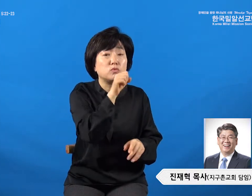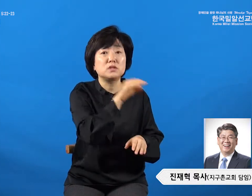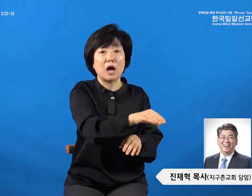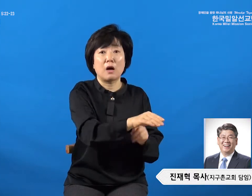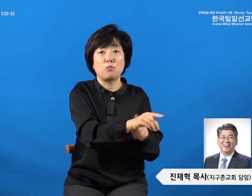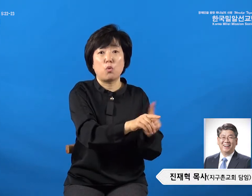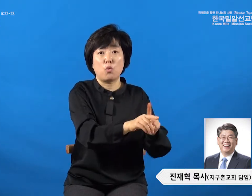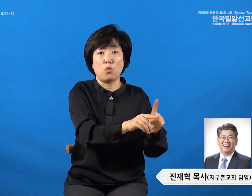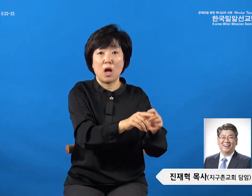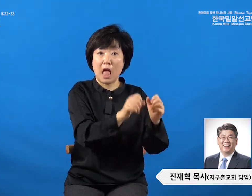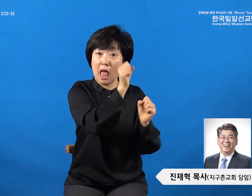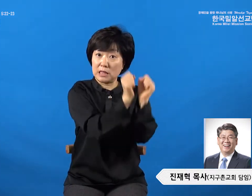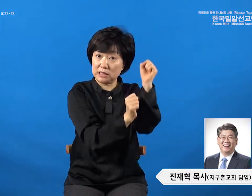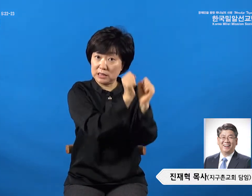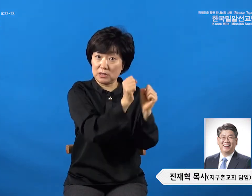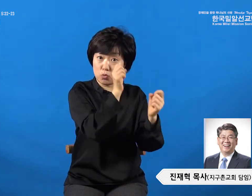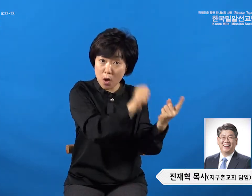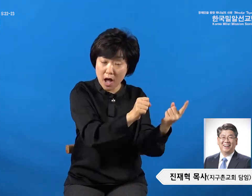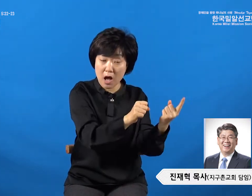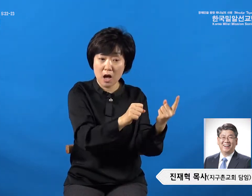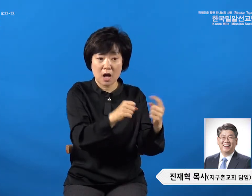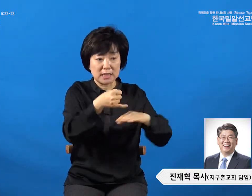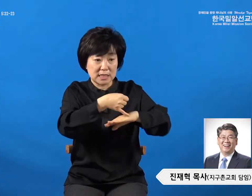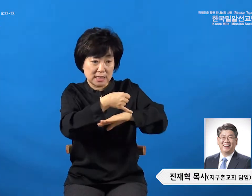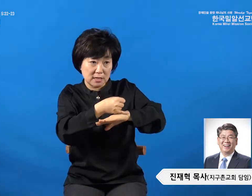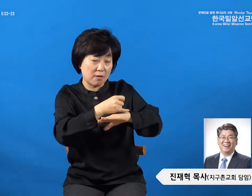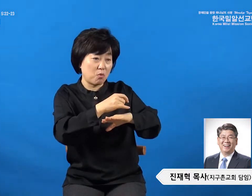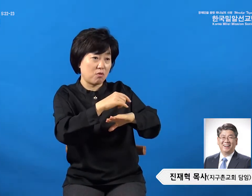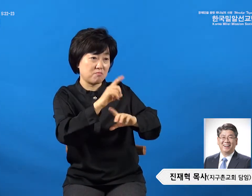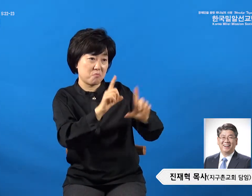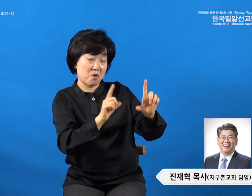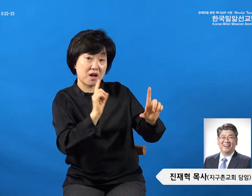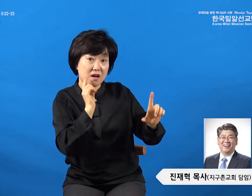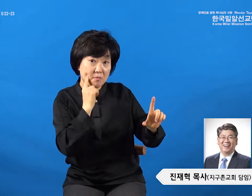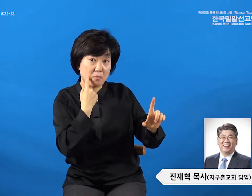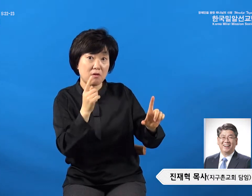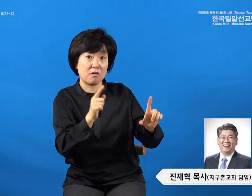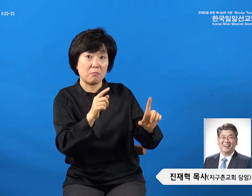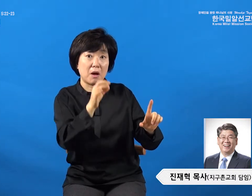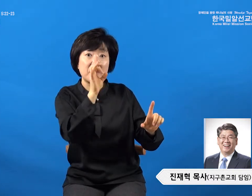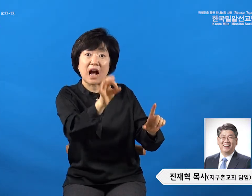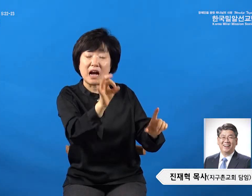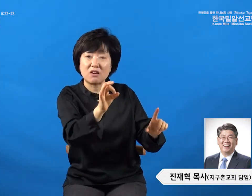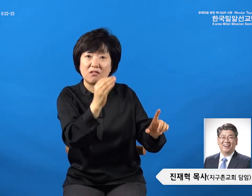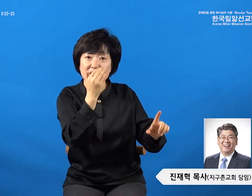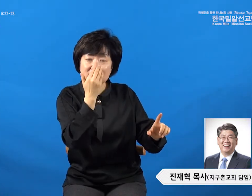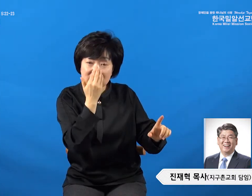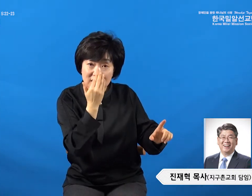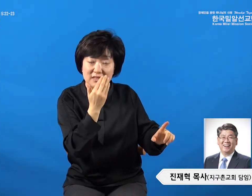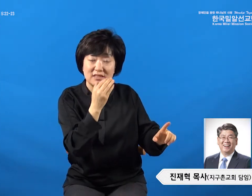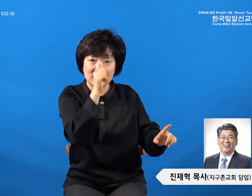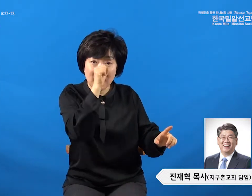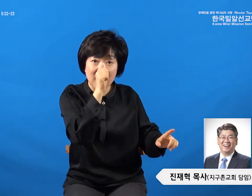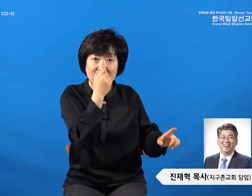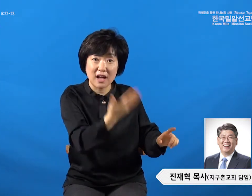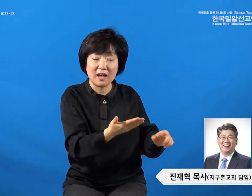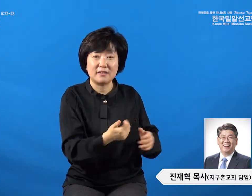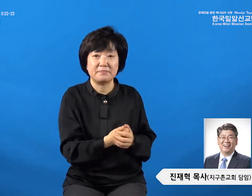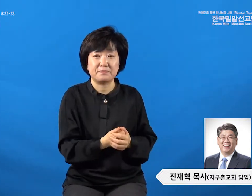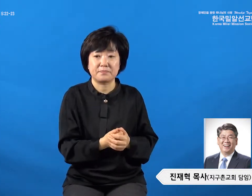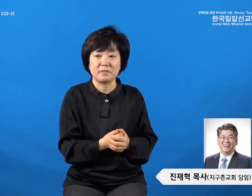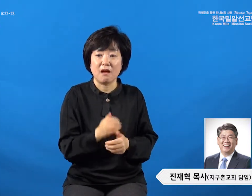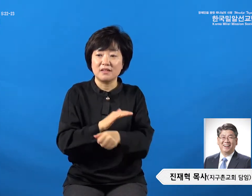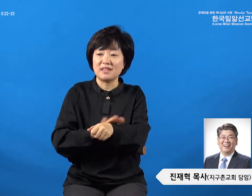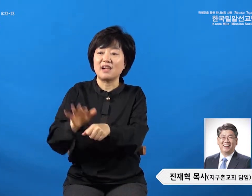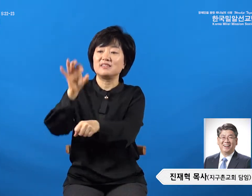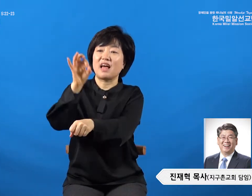좋은 차를 만드는가? 엔진입니까? 디자인입니까? 가격입니까? 참 잘 산다라고